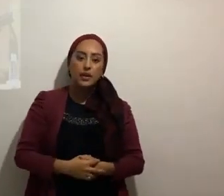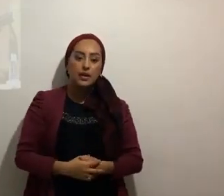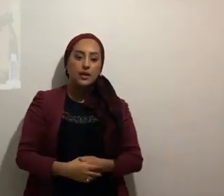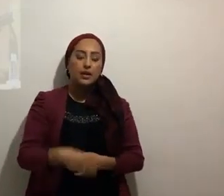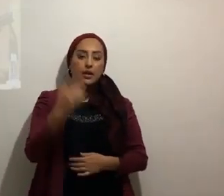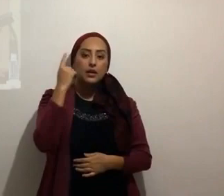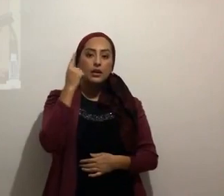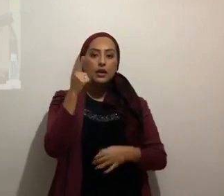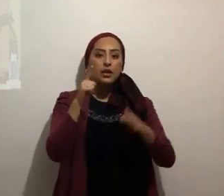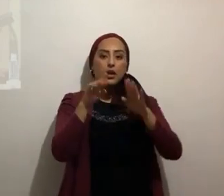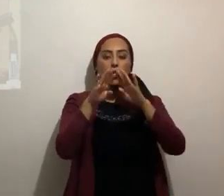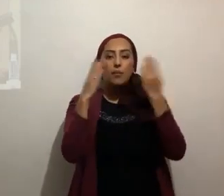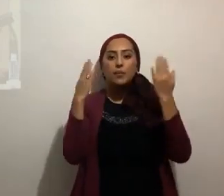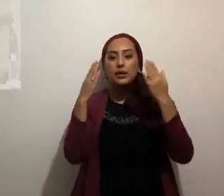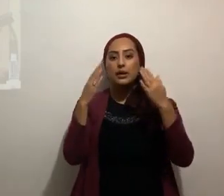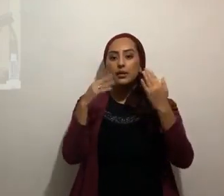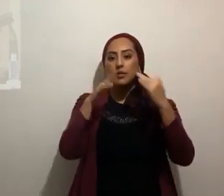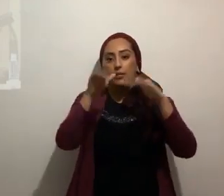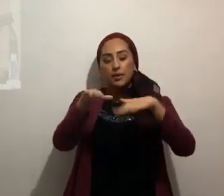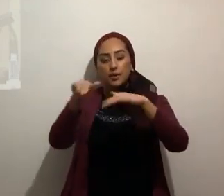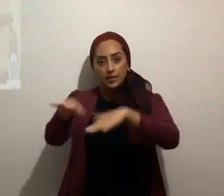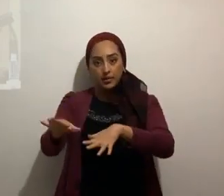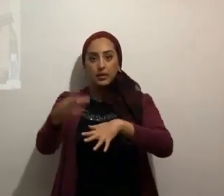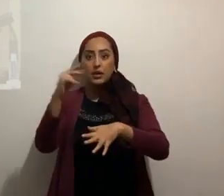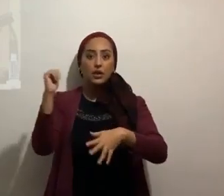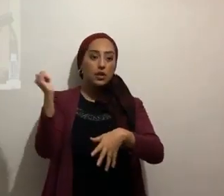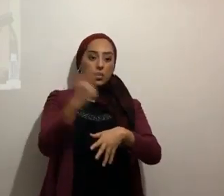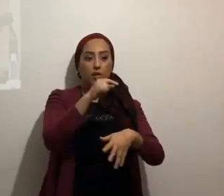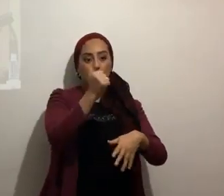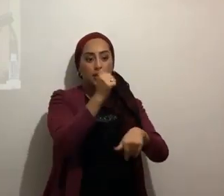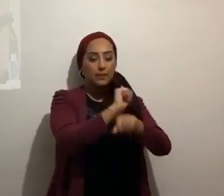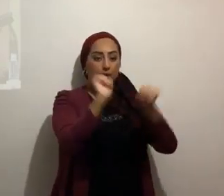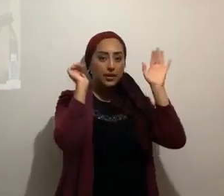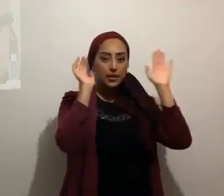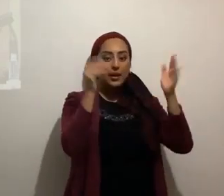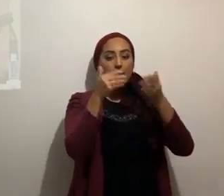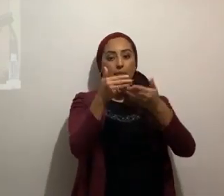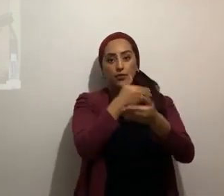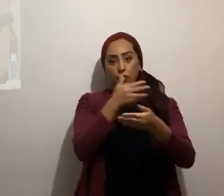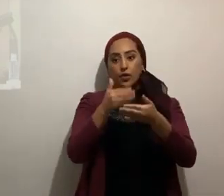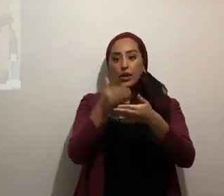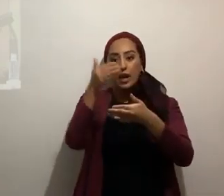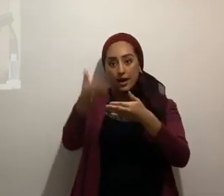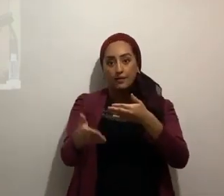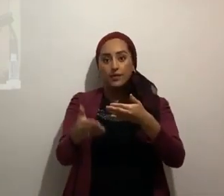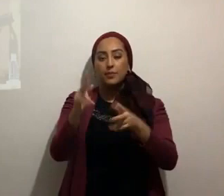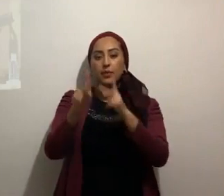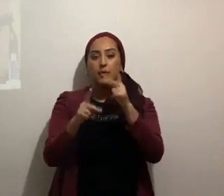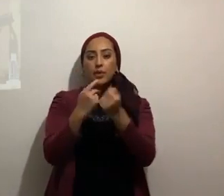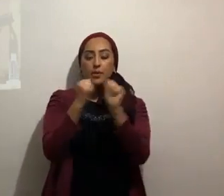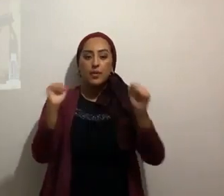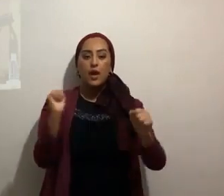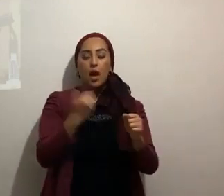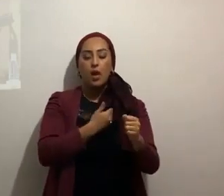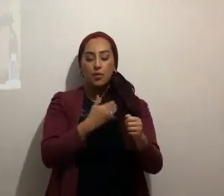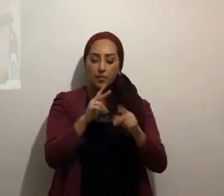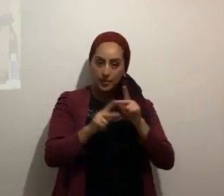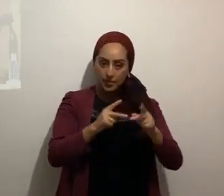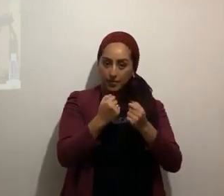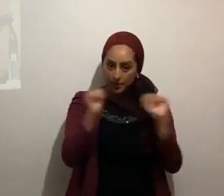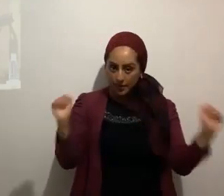Él abrió el mar rojo, como ya lo dije hace un momento, y todos los demás milagros antes y después de liberar a su pueblo, nuestro pueblo,